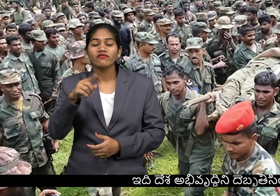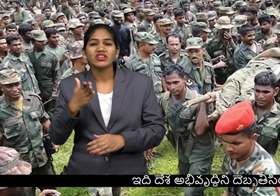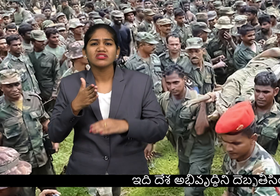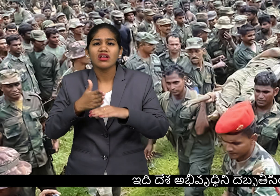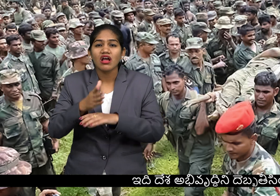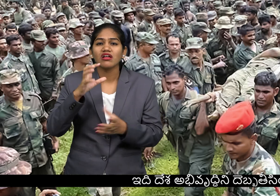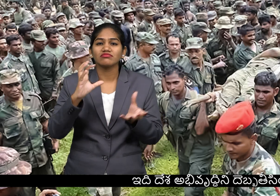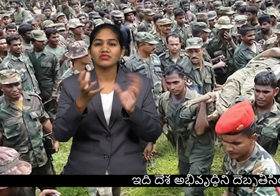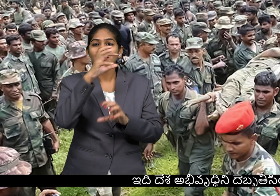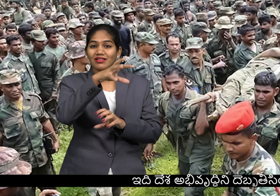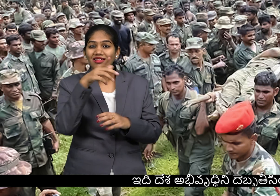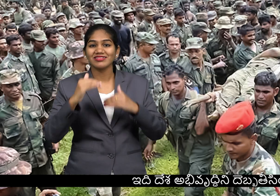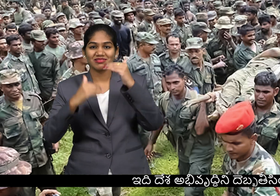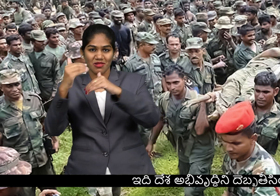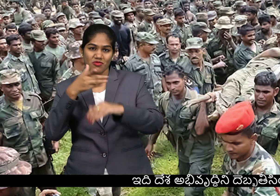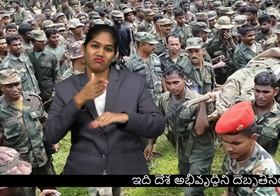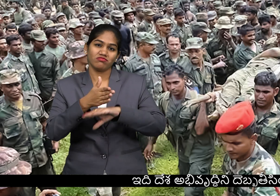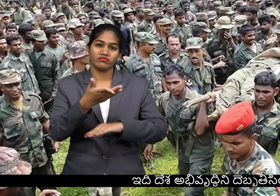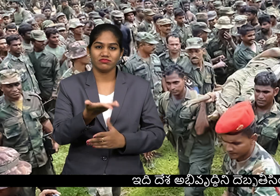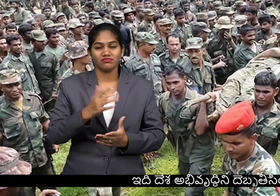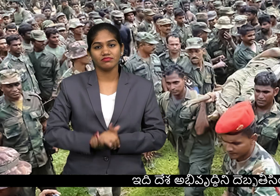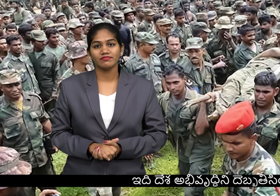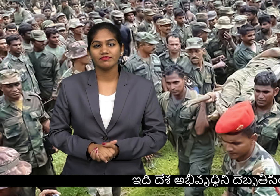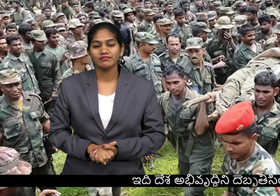ఇది దేశ అభివృద్ధిని దెబ్బతీసింది.